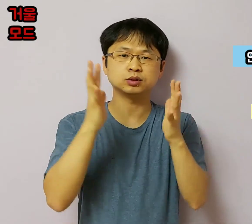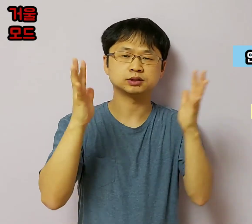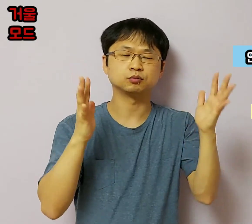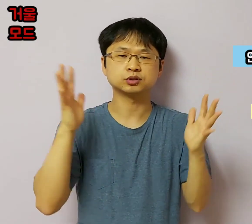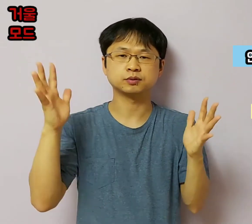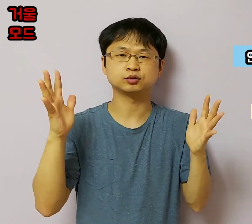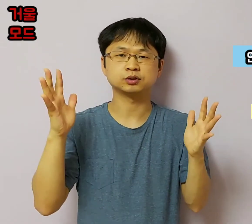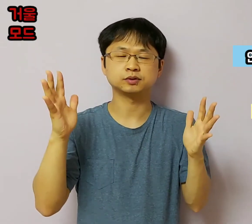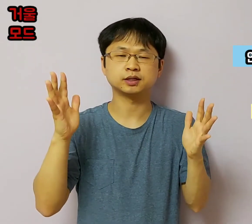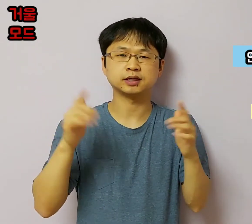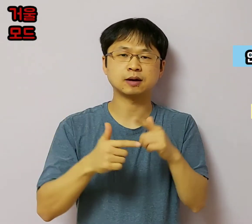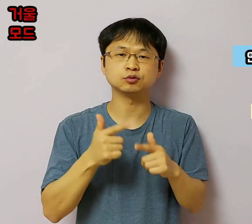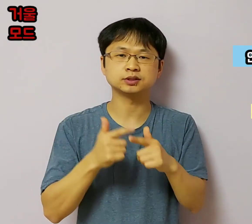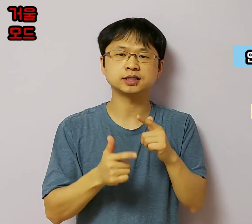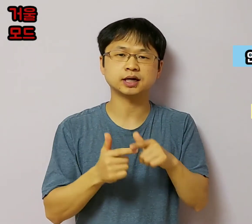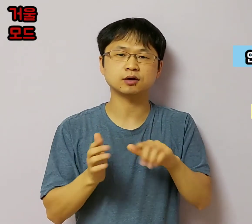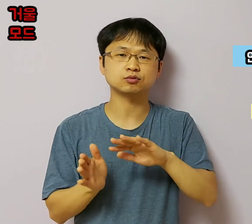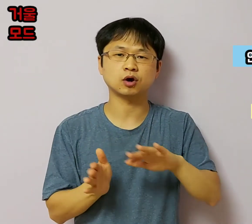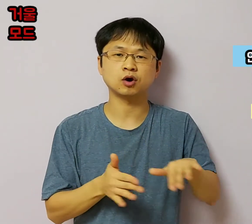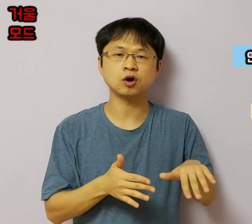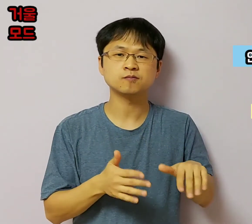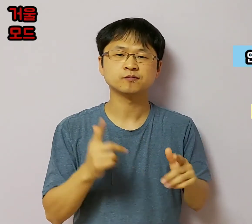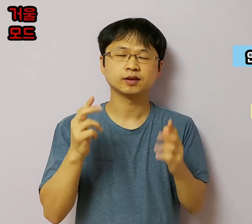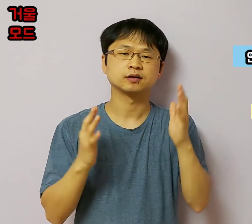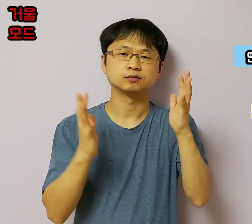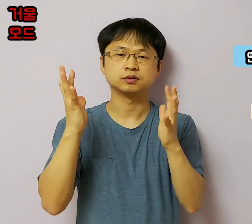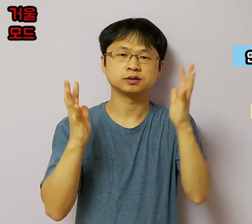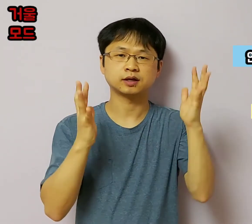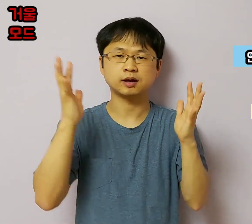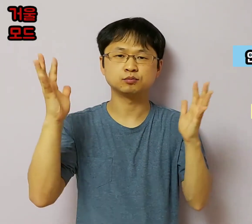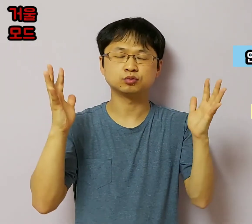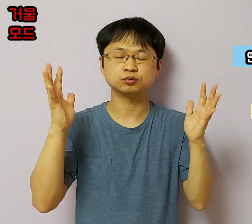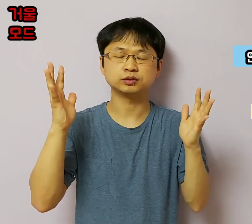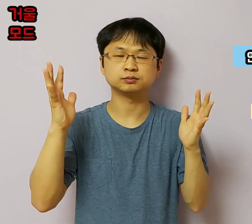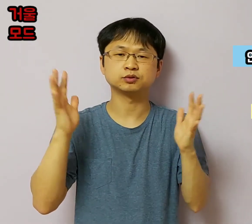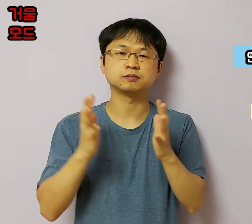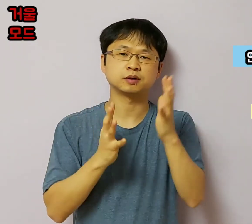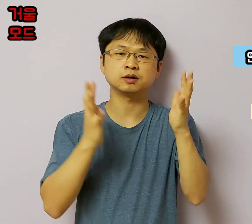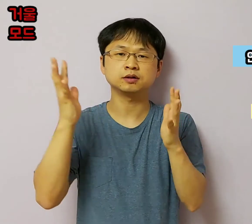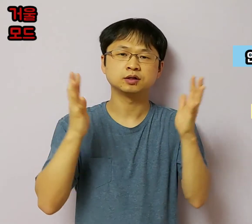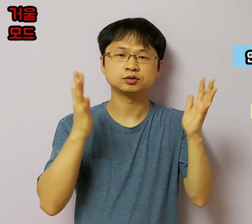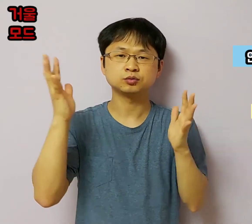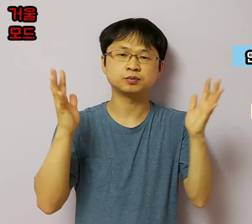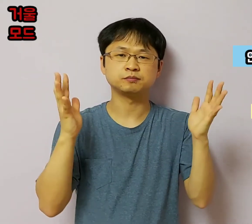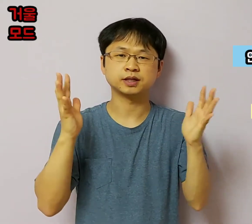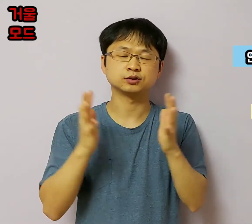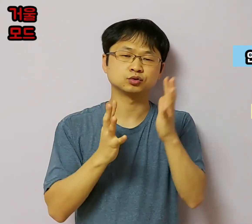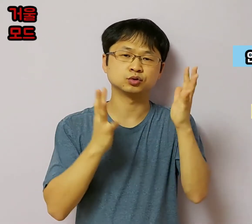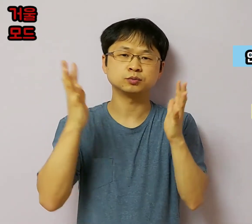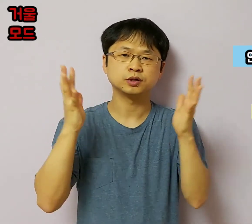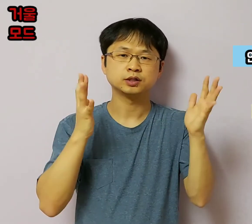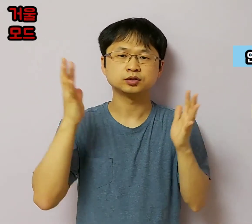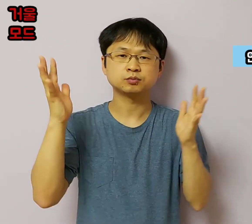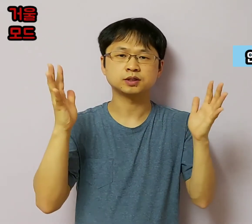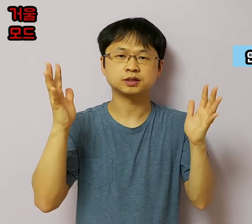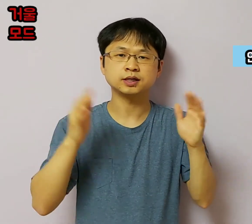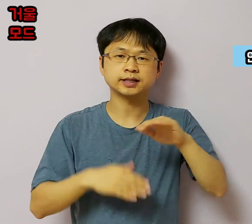우거진 모습 해주시면 되는데 나무는 생략했고요. 이렇게 우거진 모습이면 숲입니다. 숲길을